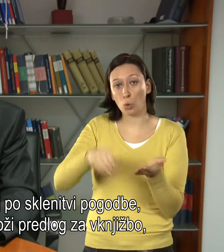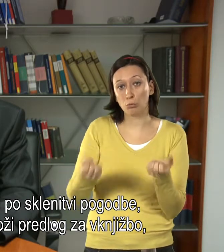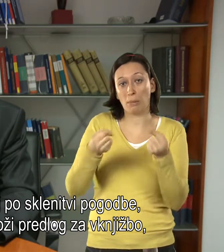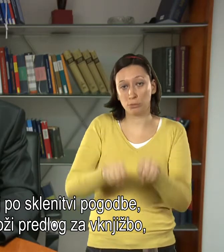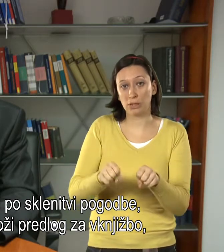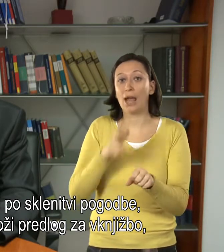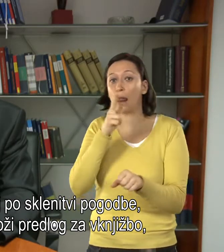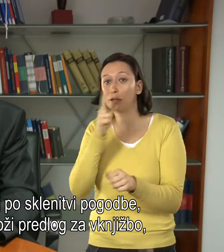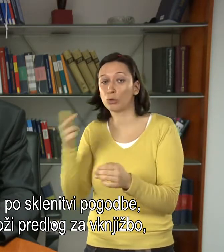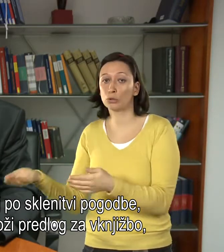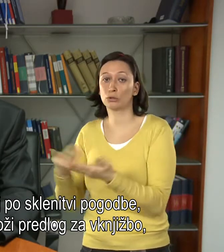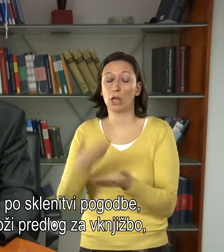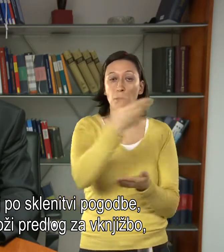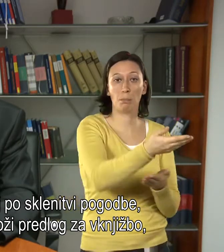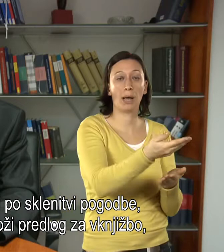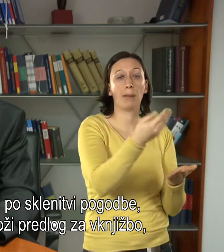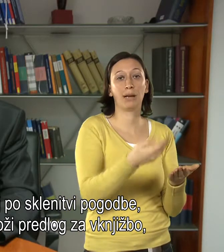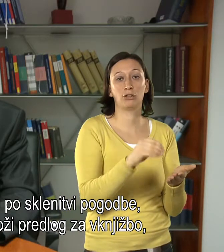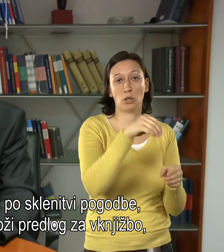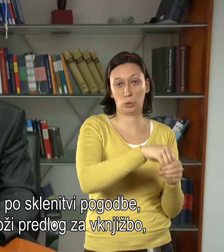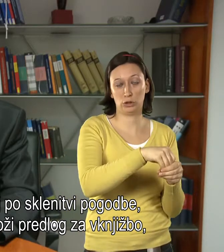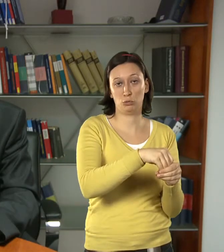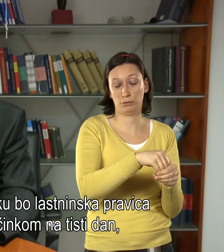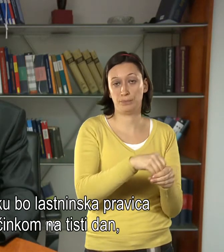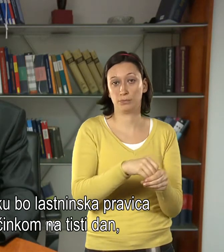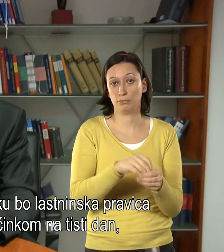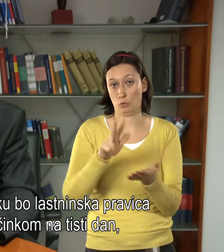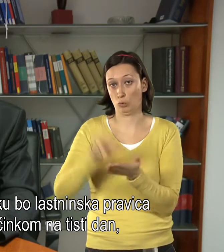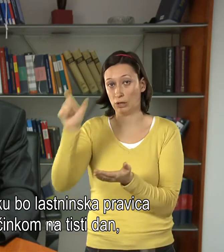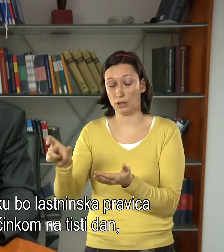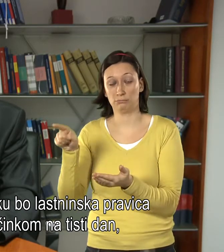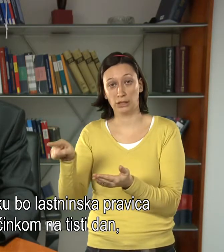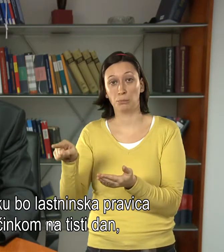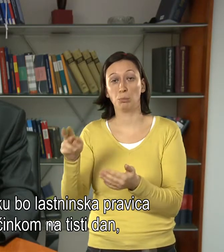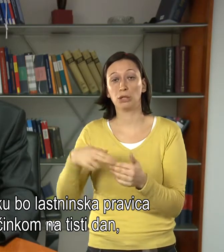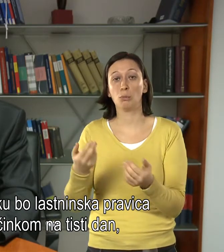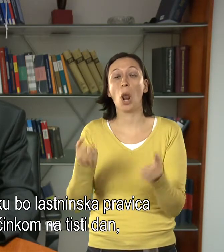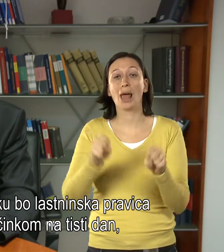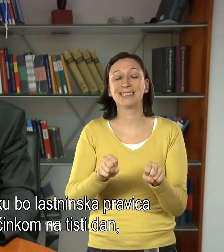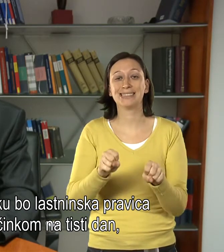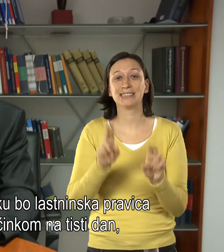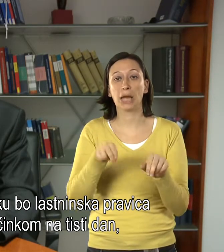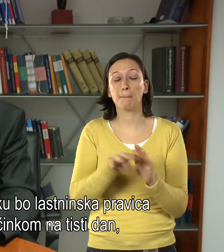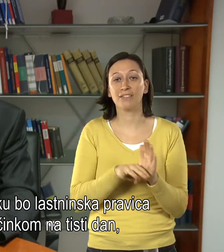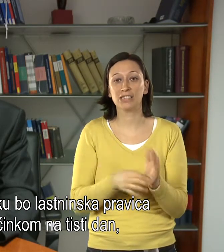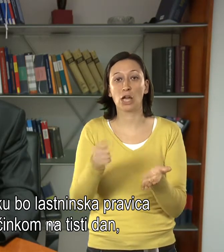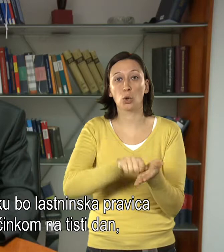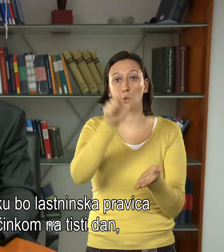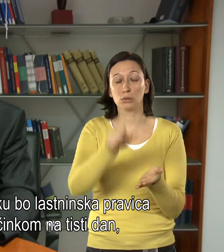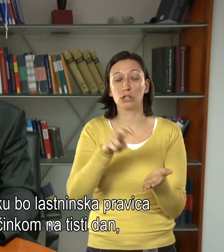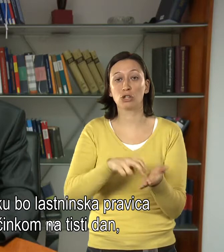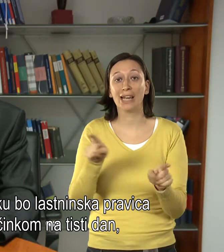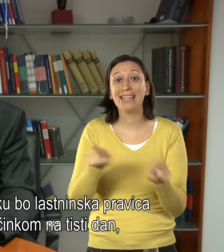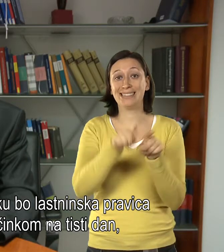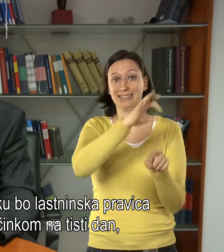pogodbe elektronsko vloži predlog za vknjižbo. In v tem trenutku bo lastninska pravica kupca še isti